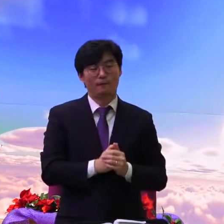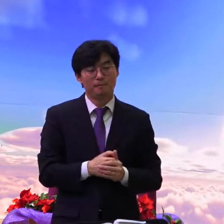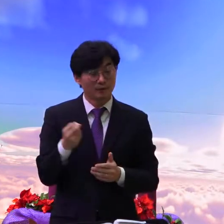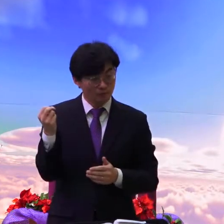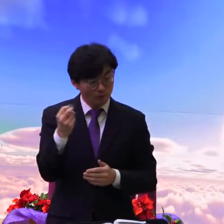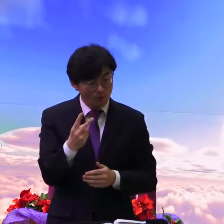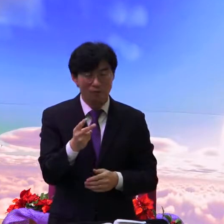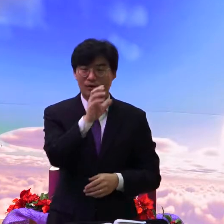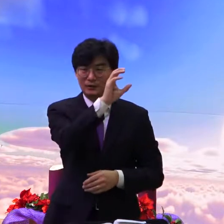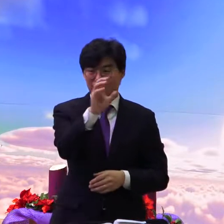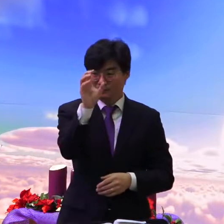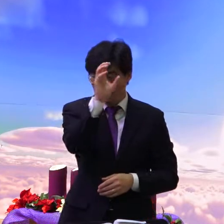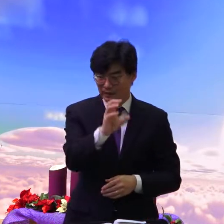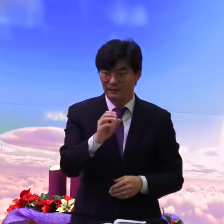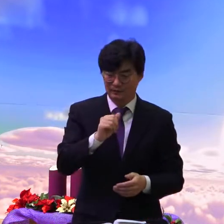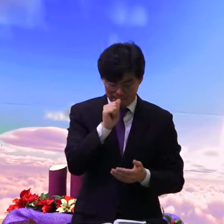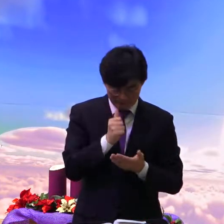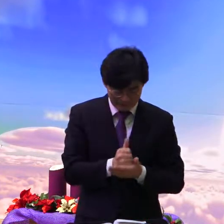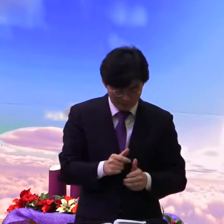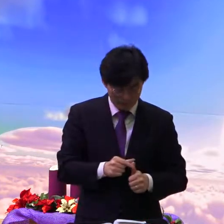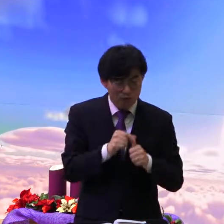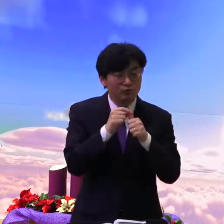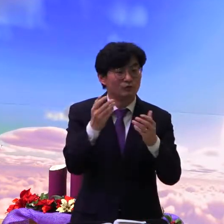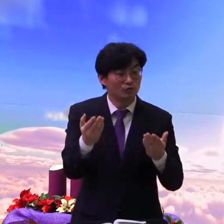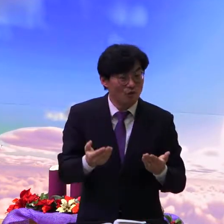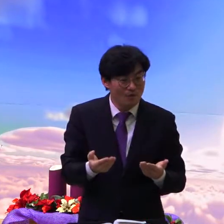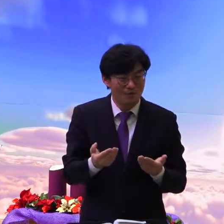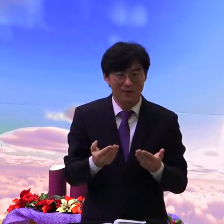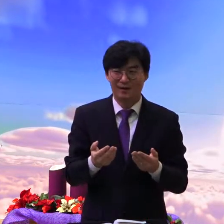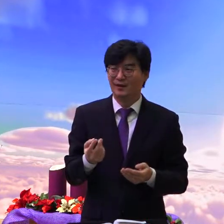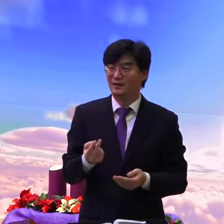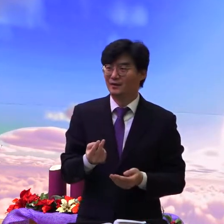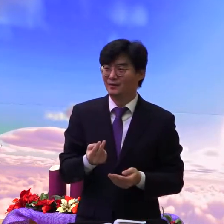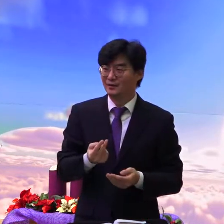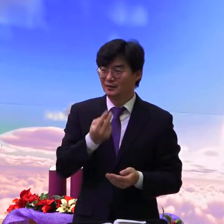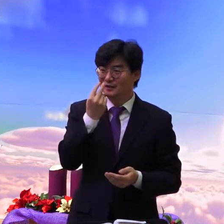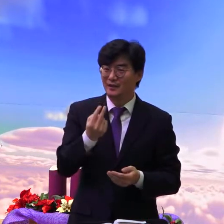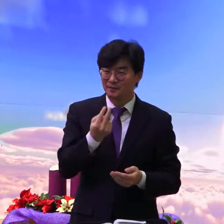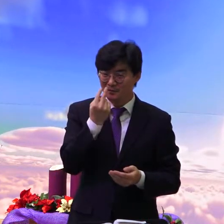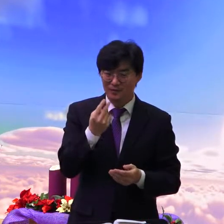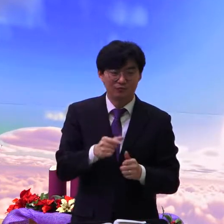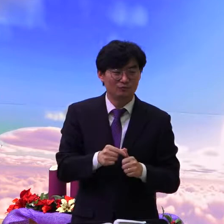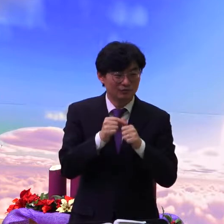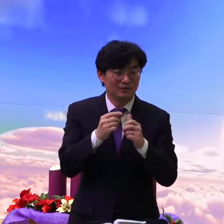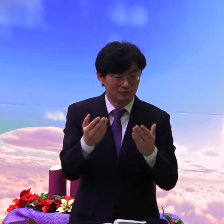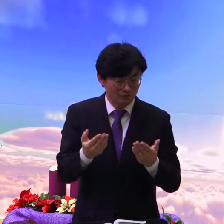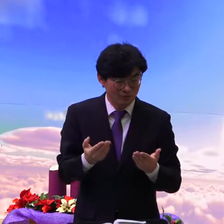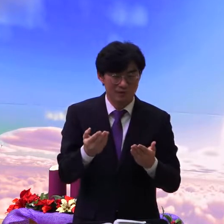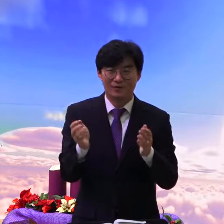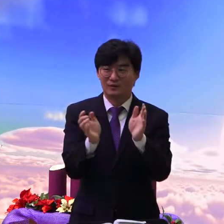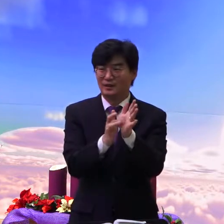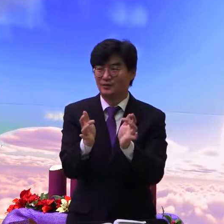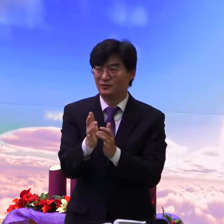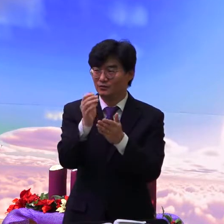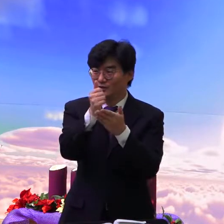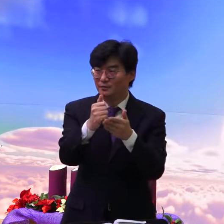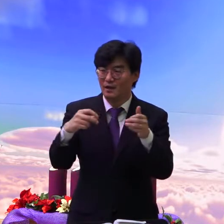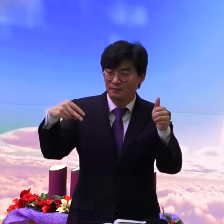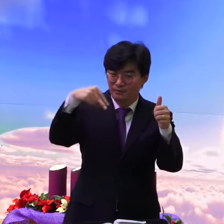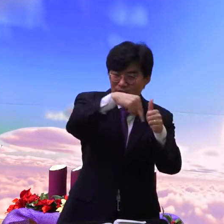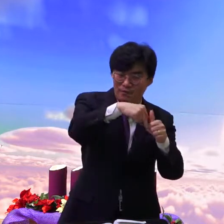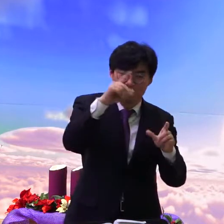십자가에서 물과 피를 다 쏟으시고 우리를 위해서 생명을 내어주신 그 예수님을 생각하면서 예수님께서